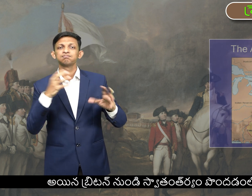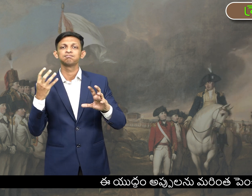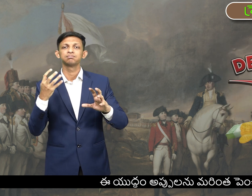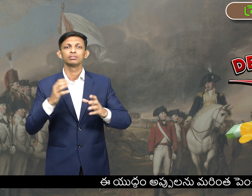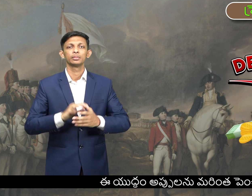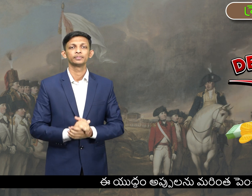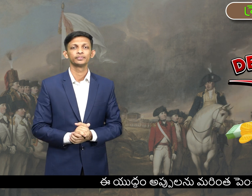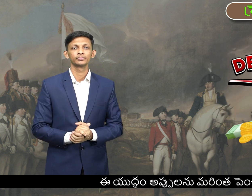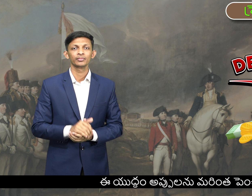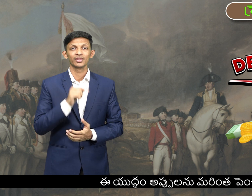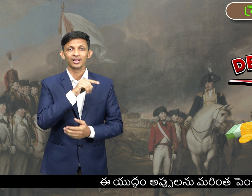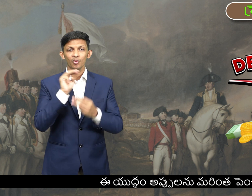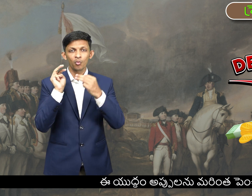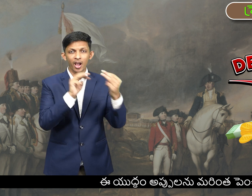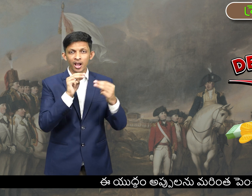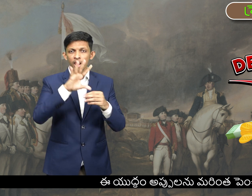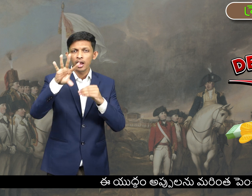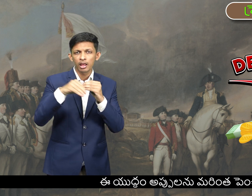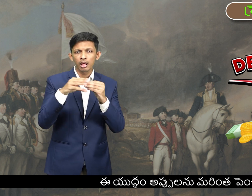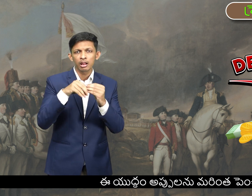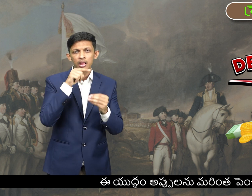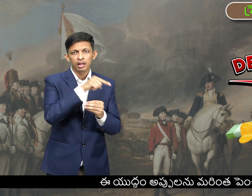ఈ యుద్ధం అప్పులను మరింత పెంచింది.